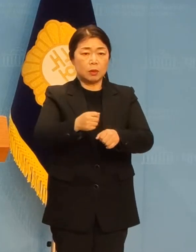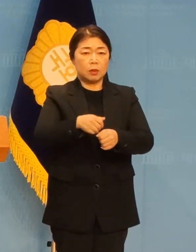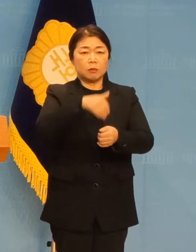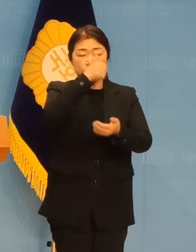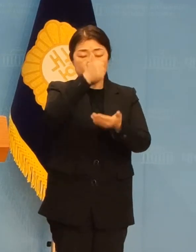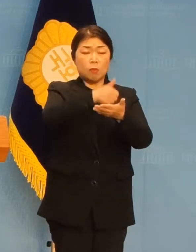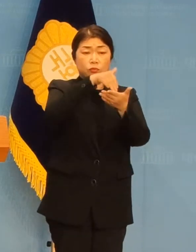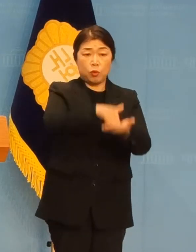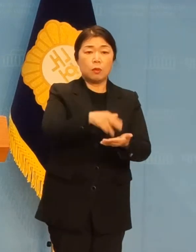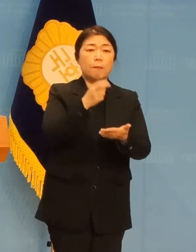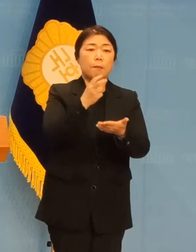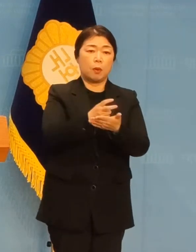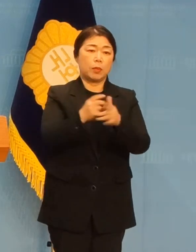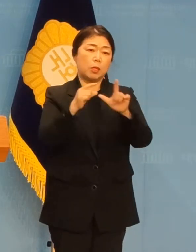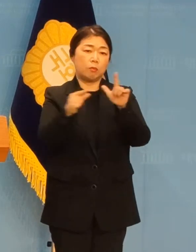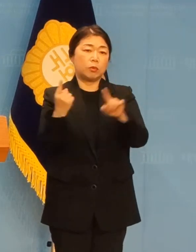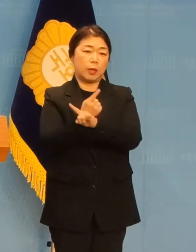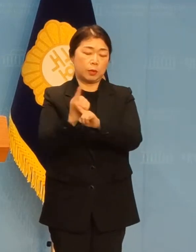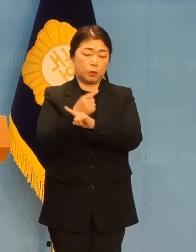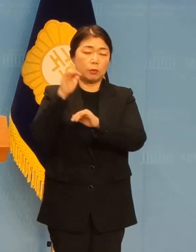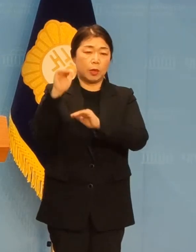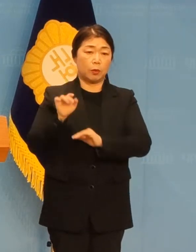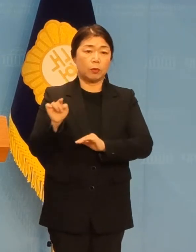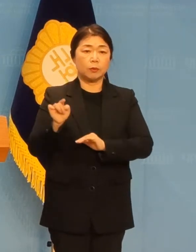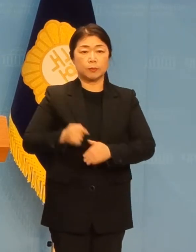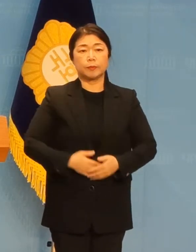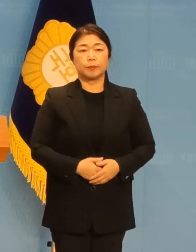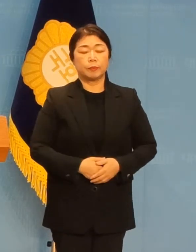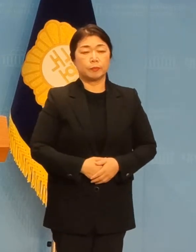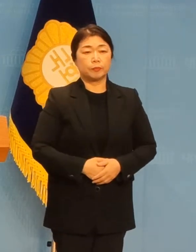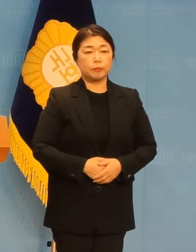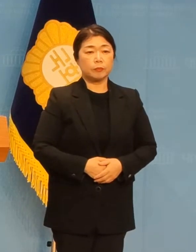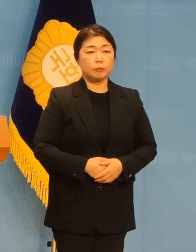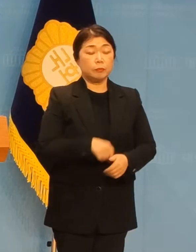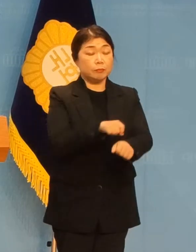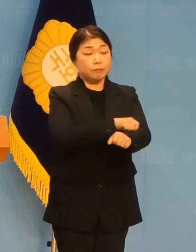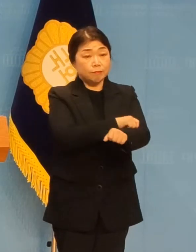특정강력범죄법 일부 개정 법률안입니다. 특강법이라고 하는데요,